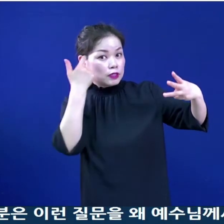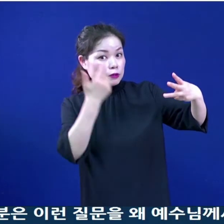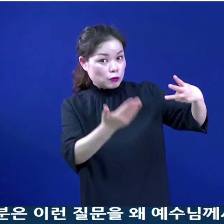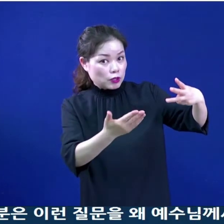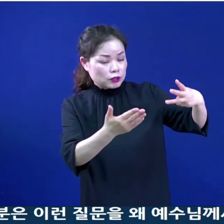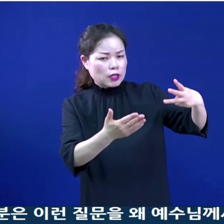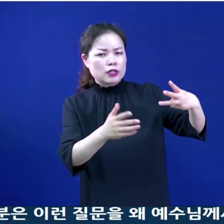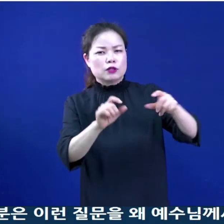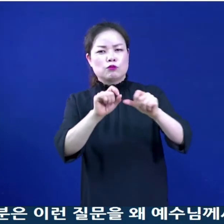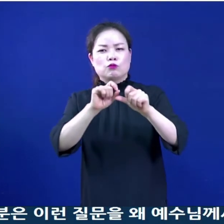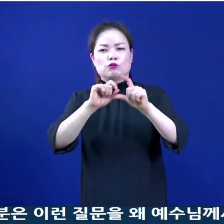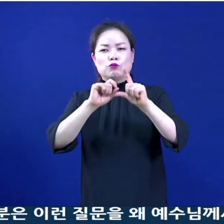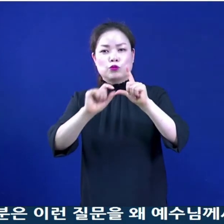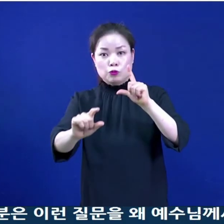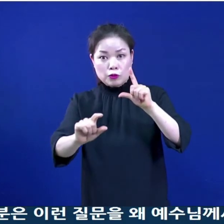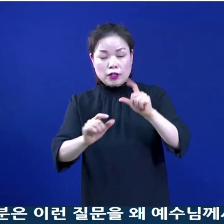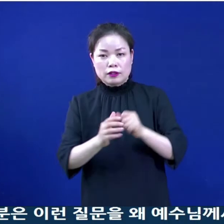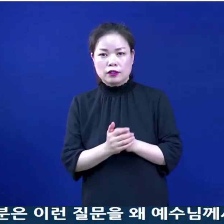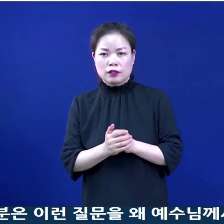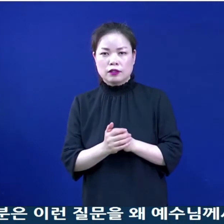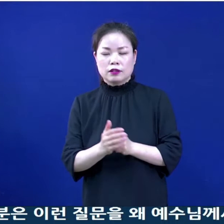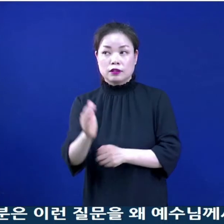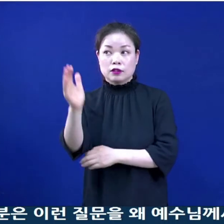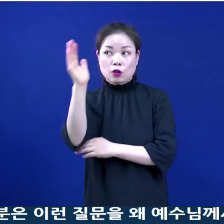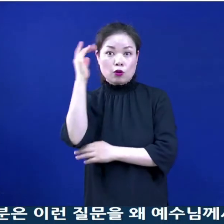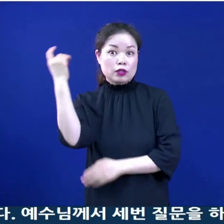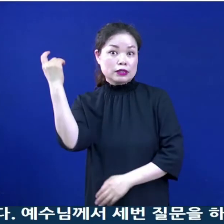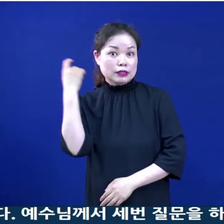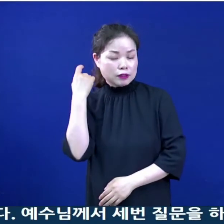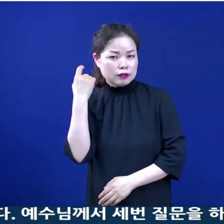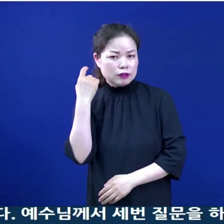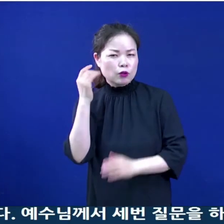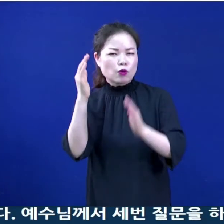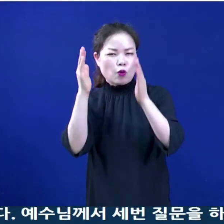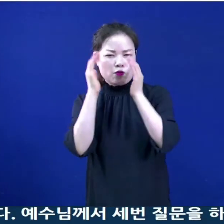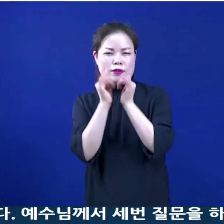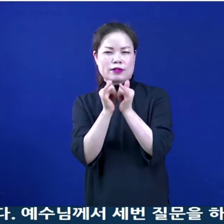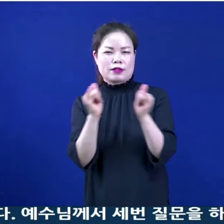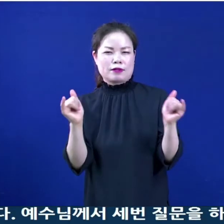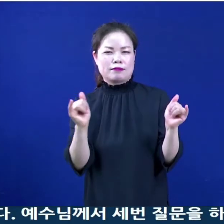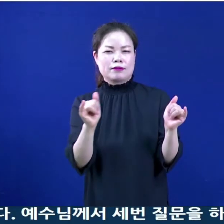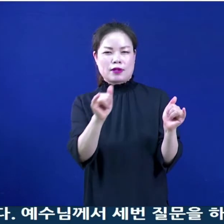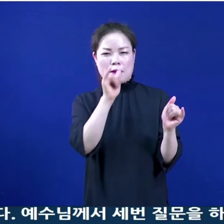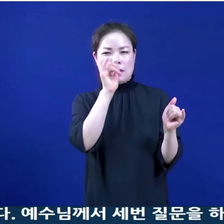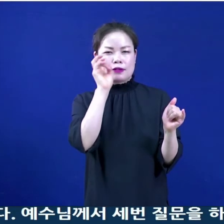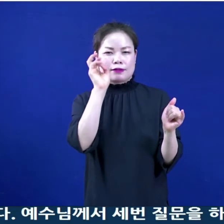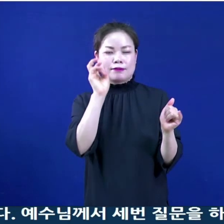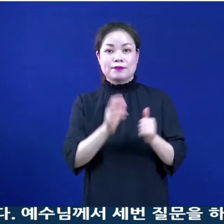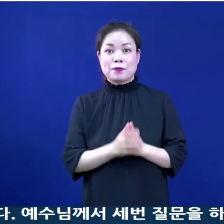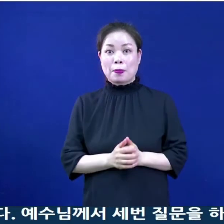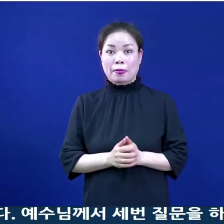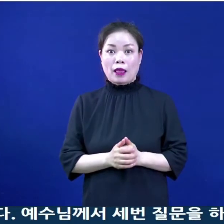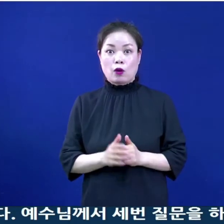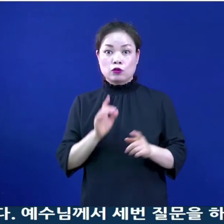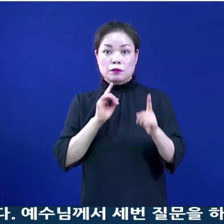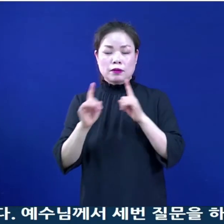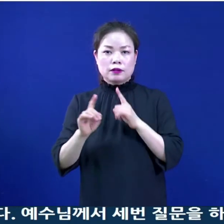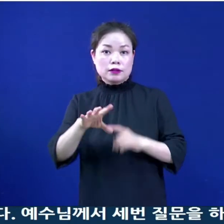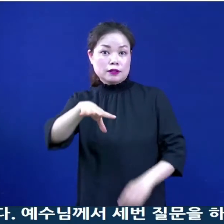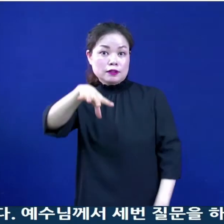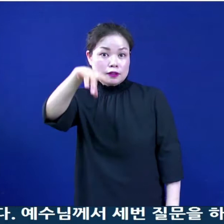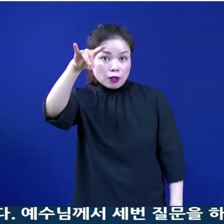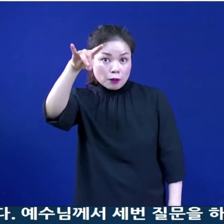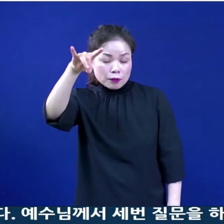아마 이 부분에 대해서 설교를 들으시거나 나름 공부하신 분들이 제법 되시리라고 생각합니다. 오늘 이 말씀을